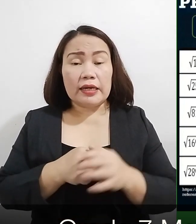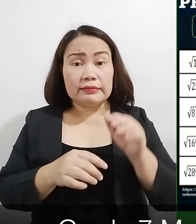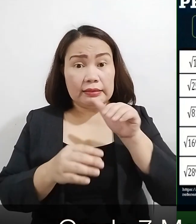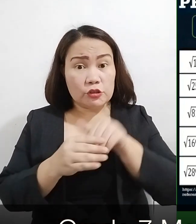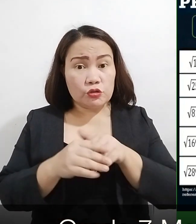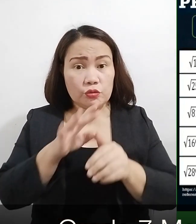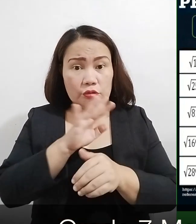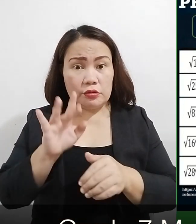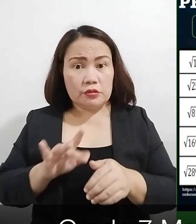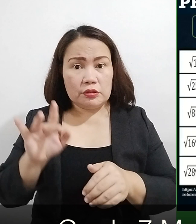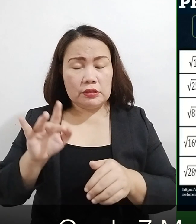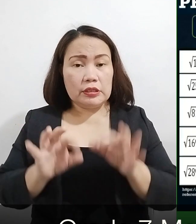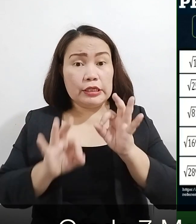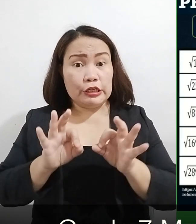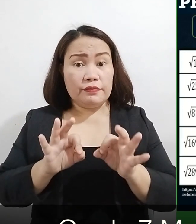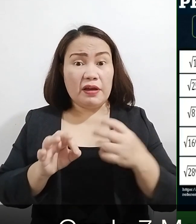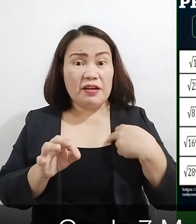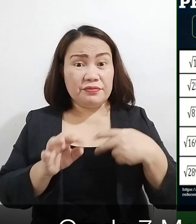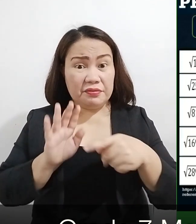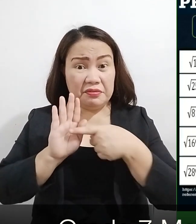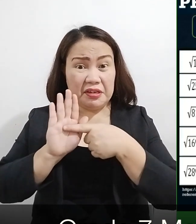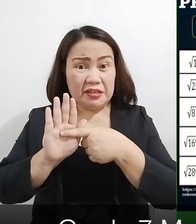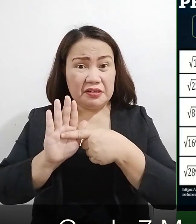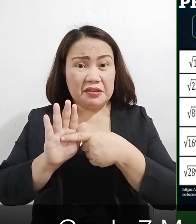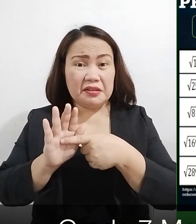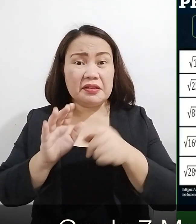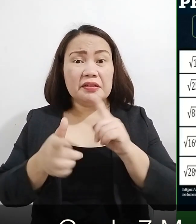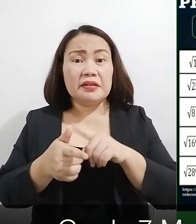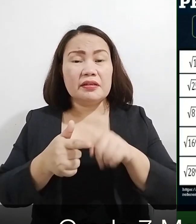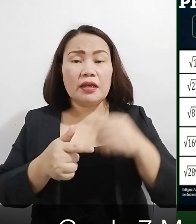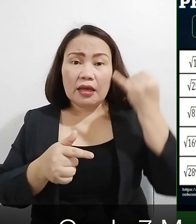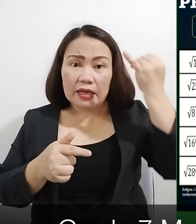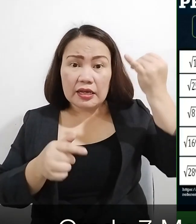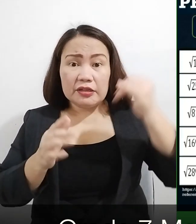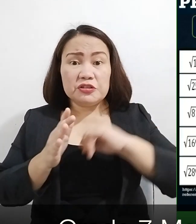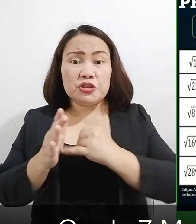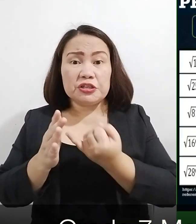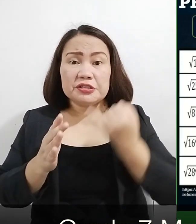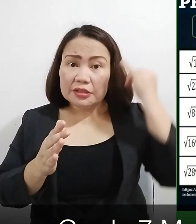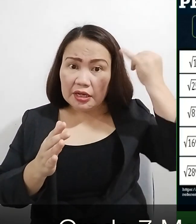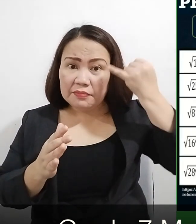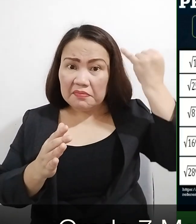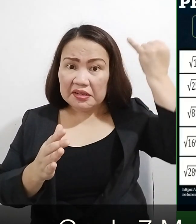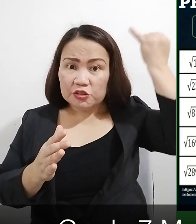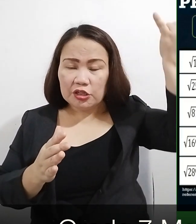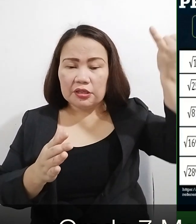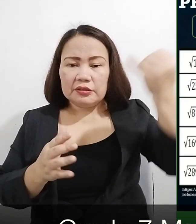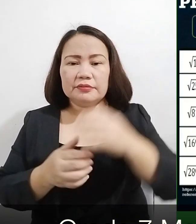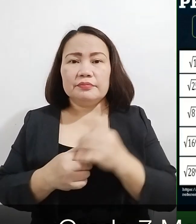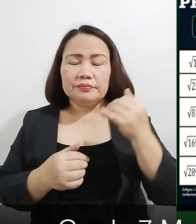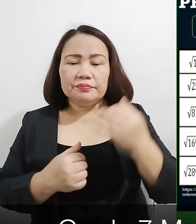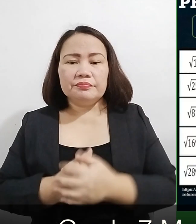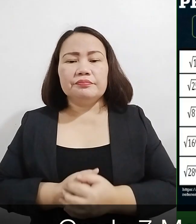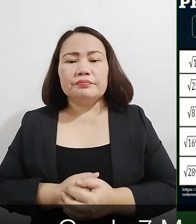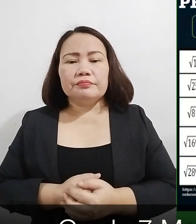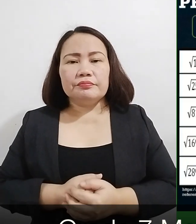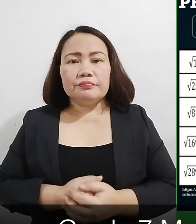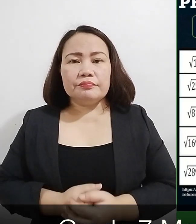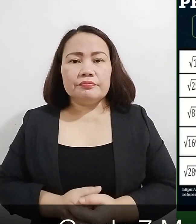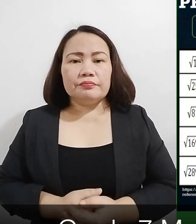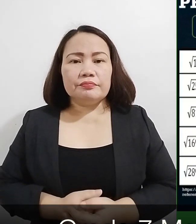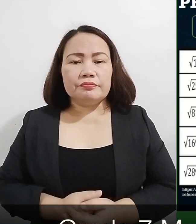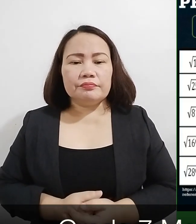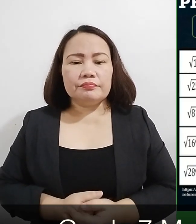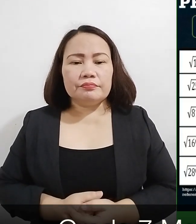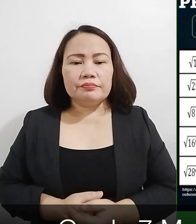may negative tayo dito sa loob, imaginary po yun. Okay? So, since ang negative naman niya ay nandito sa labas, so makukuha pa rin